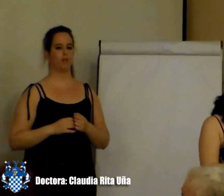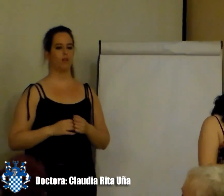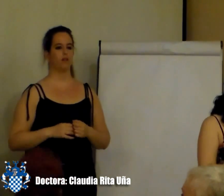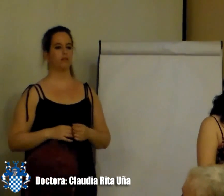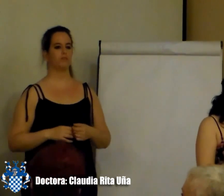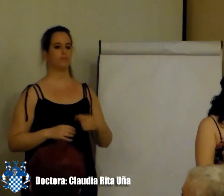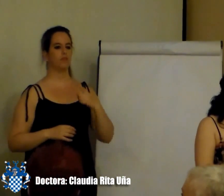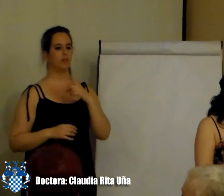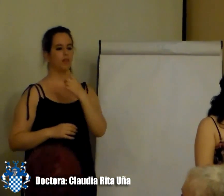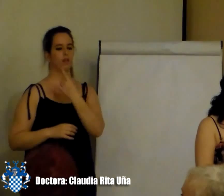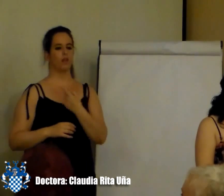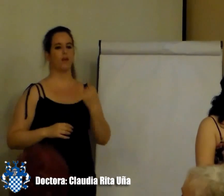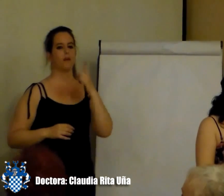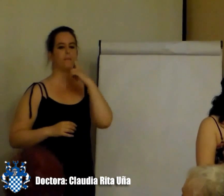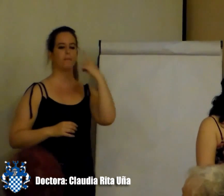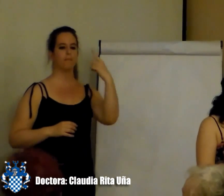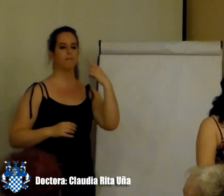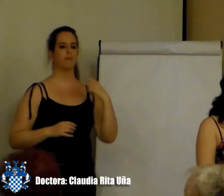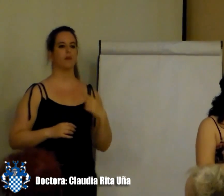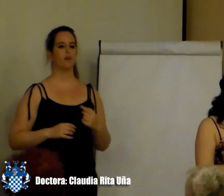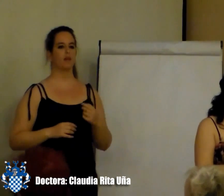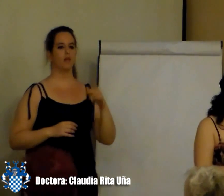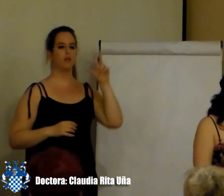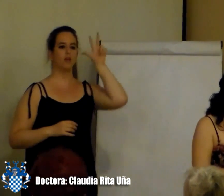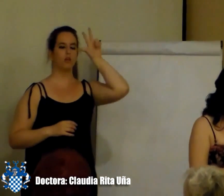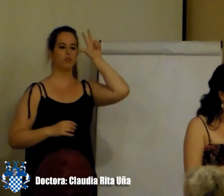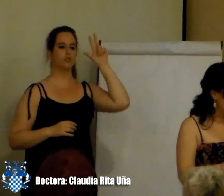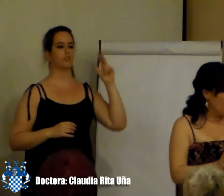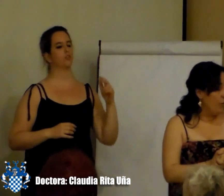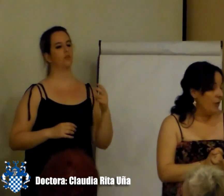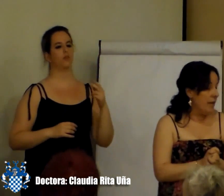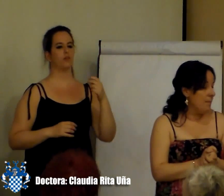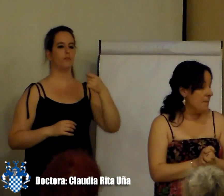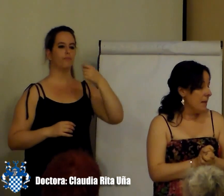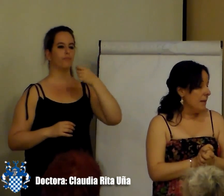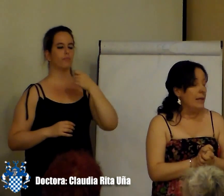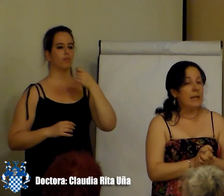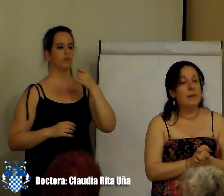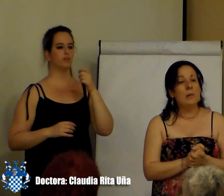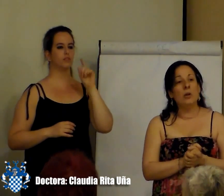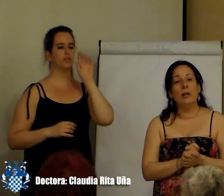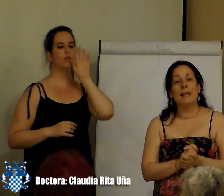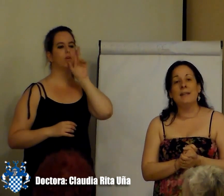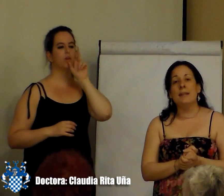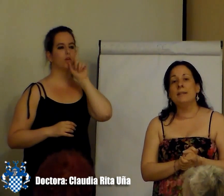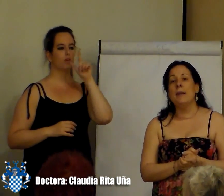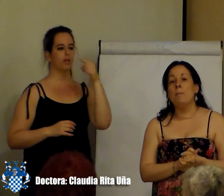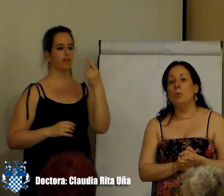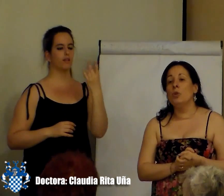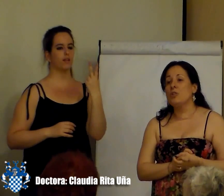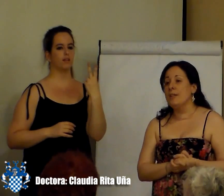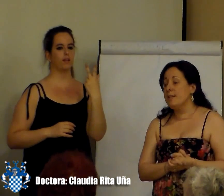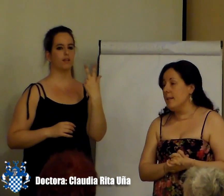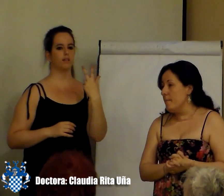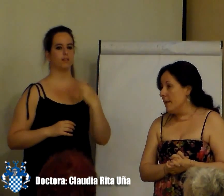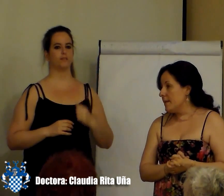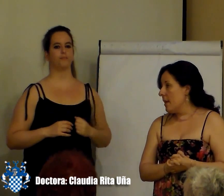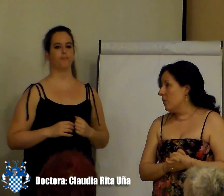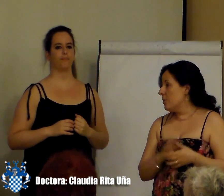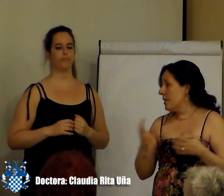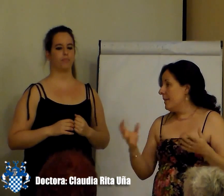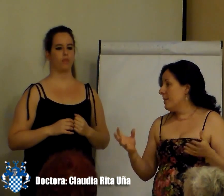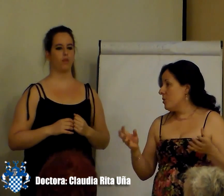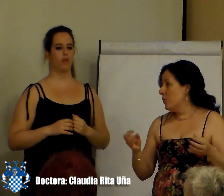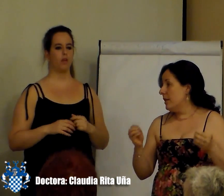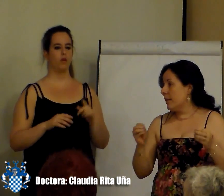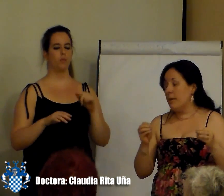En 1843, por primera vez, un anatomista alemán llamado Floriet describió la existencia de puntos